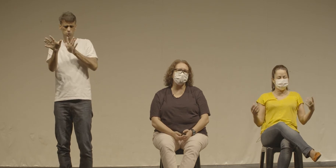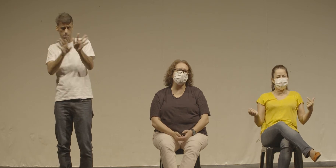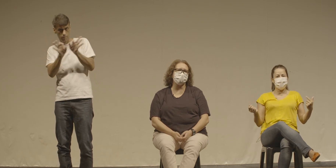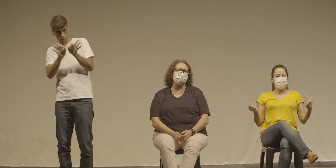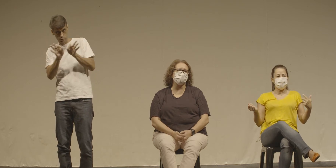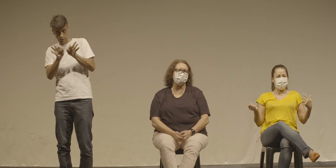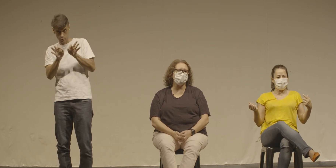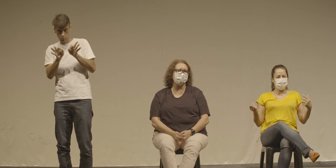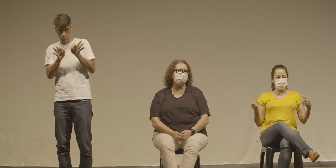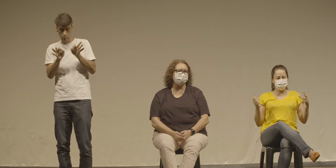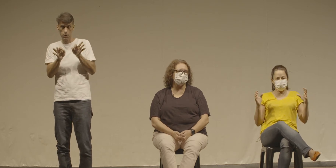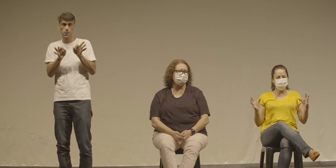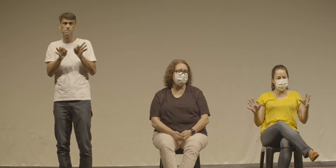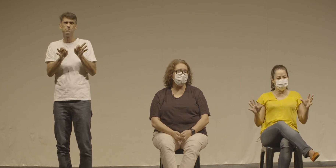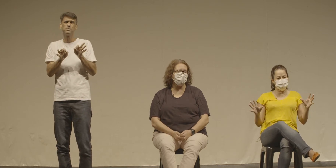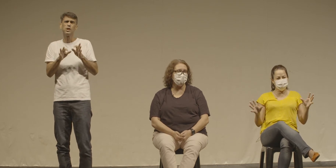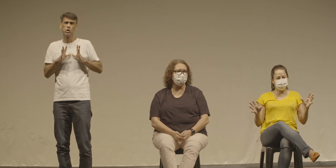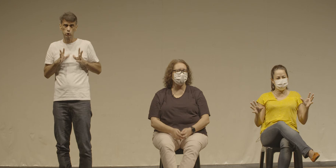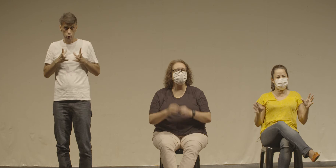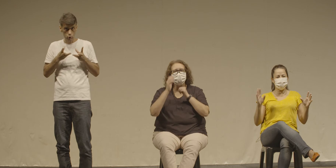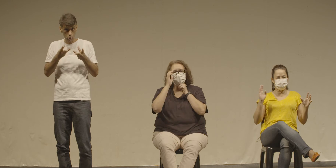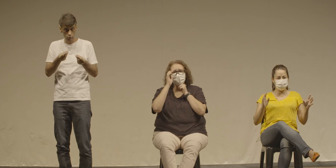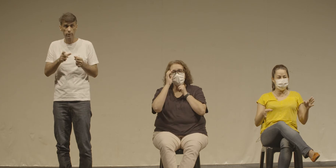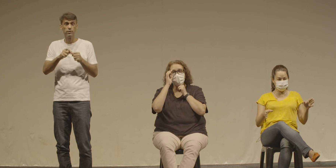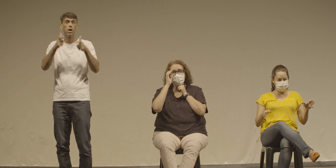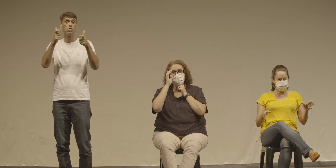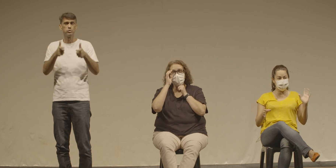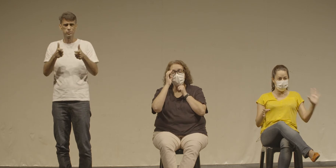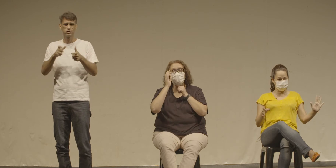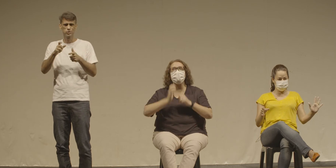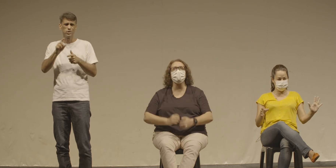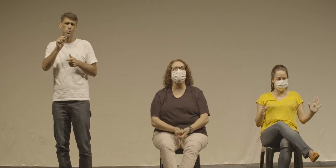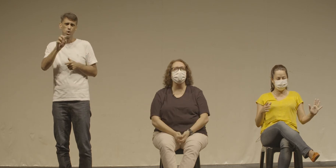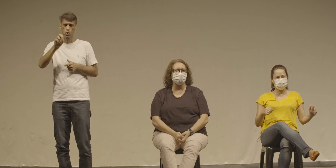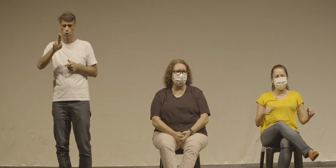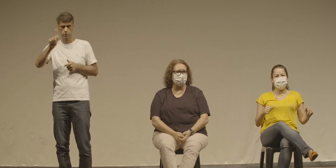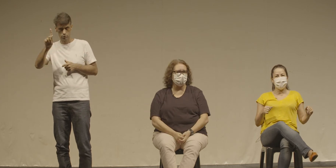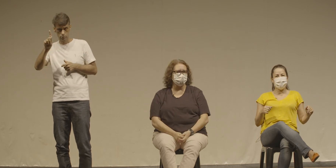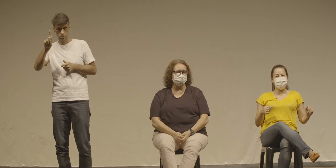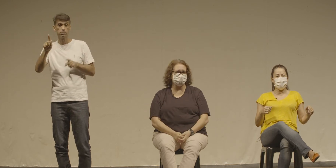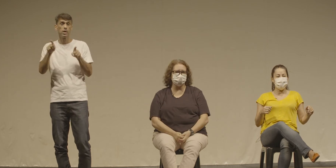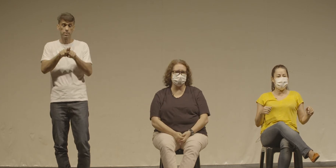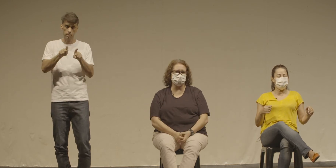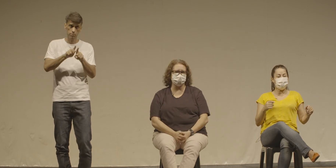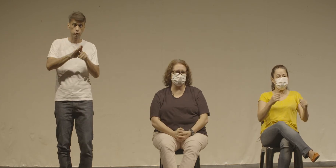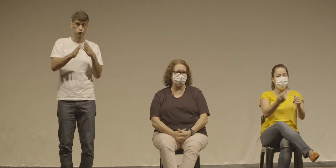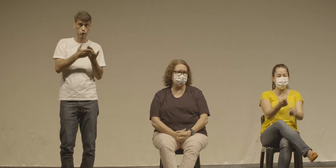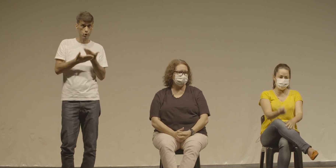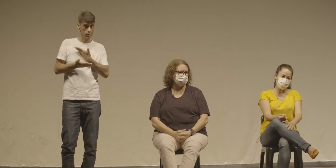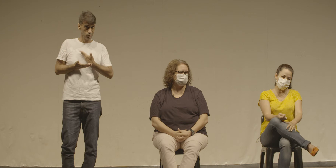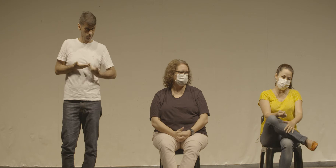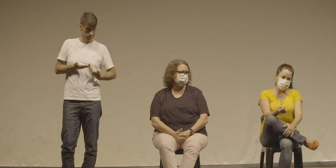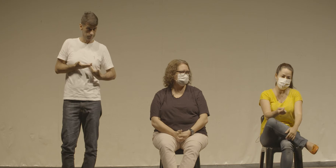projeto, toda a circulação era feita em escolas públicas e ONGs. E aí, a